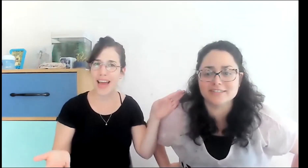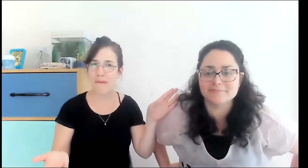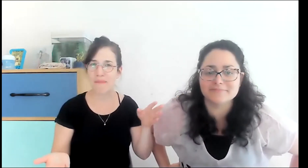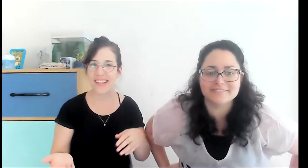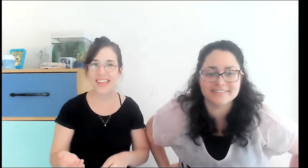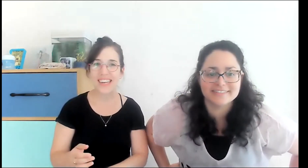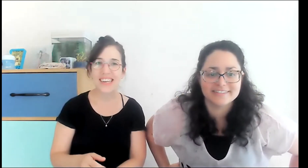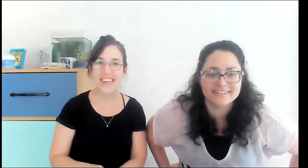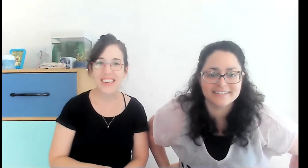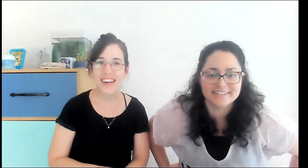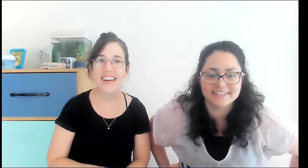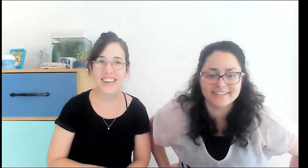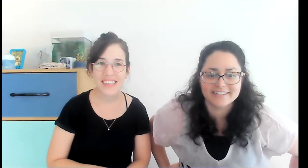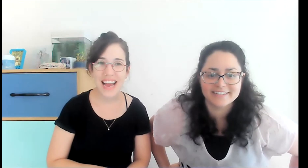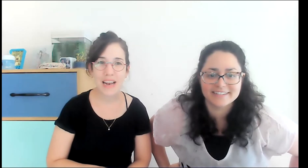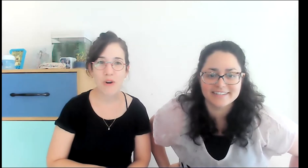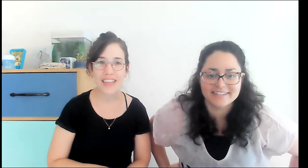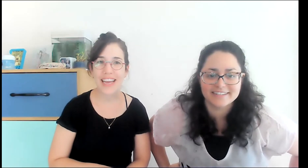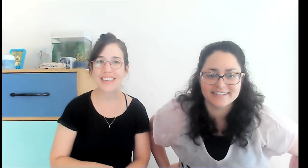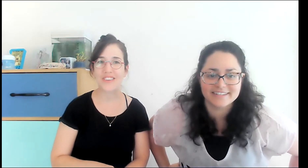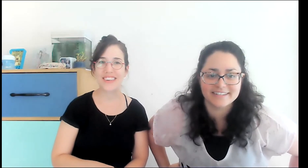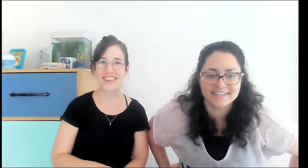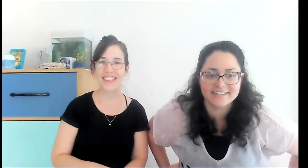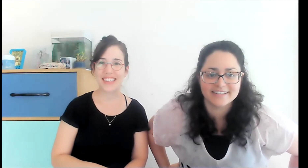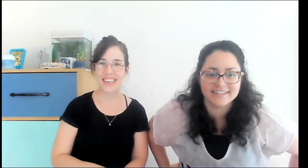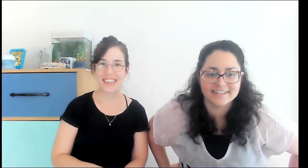יודעים, יאללה, אלמוג, תראי לנו. על הדבש.